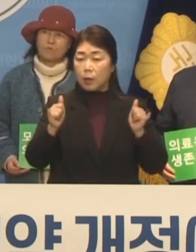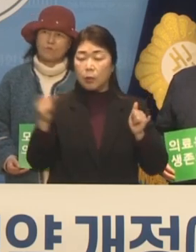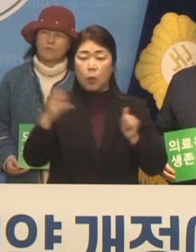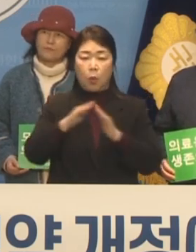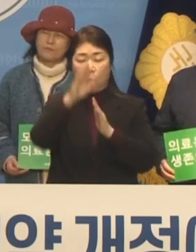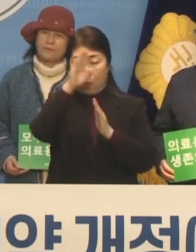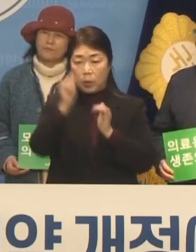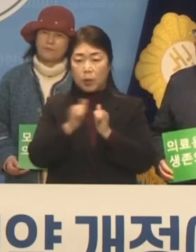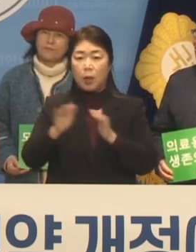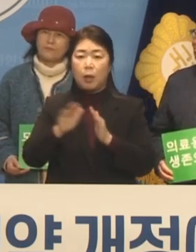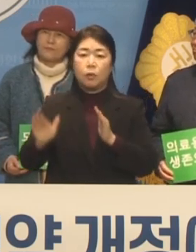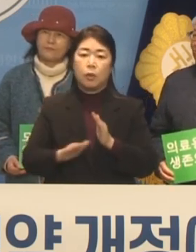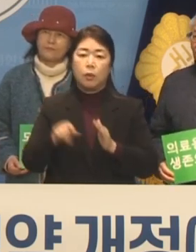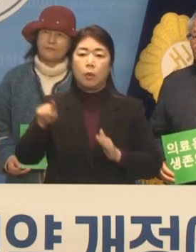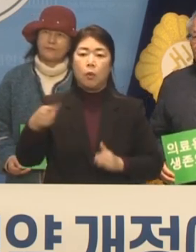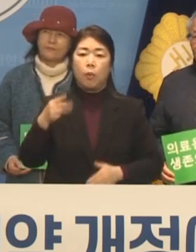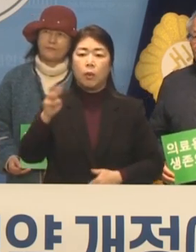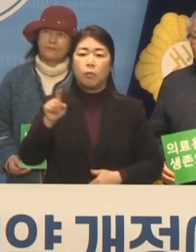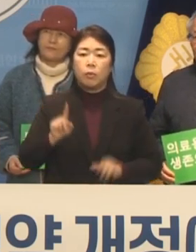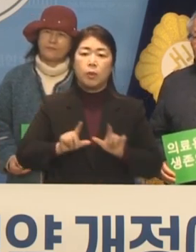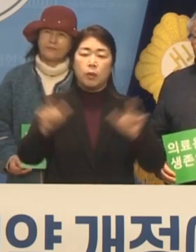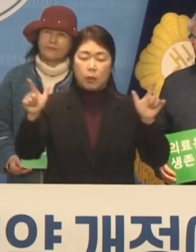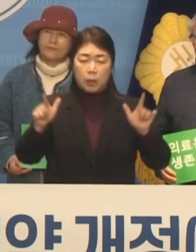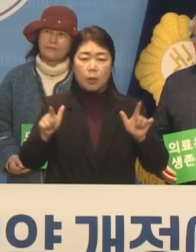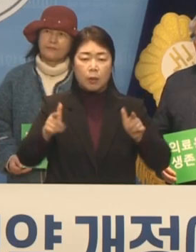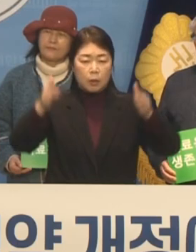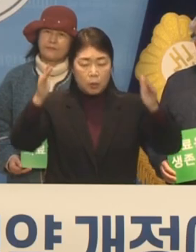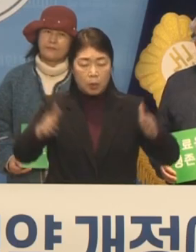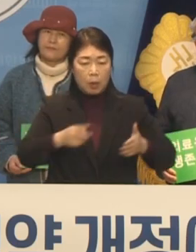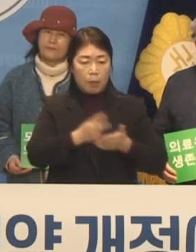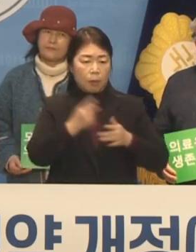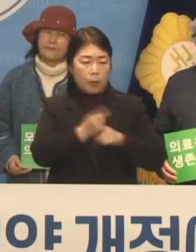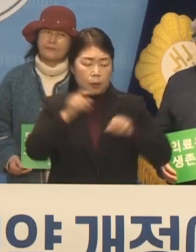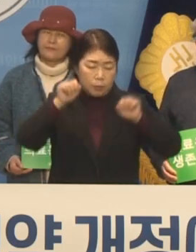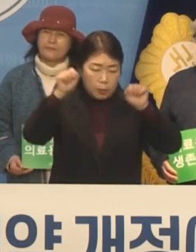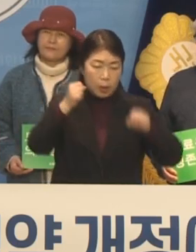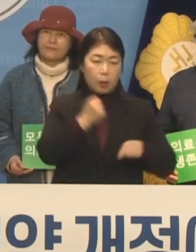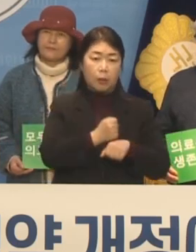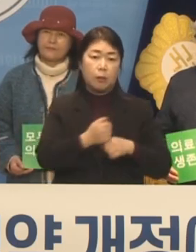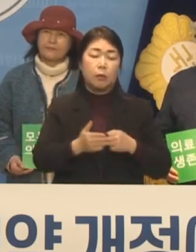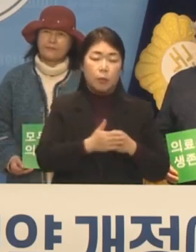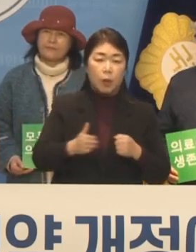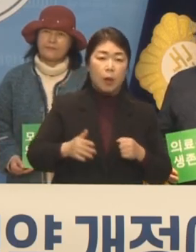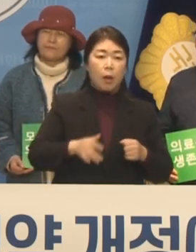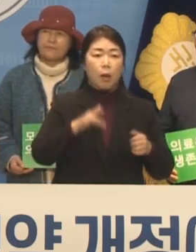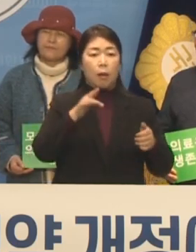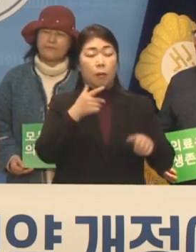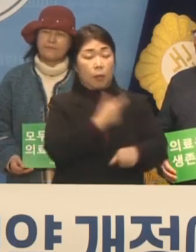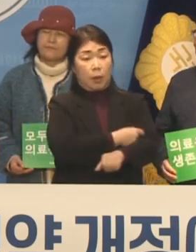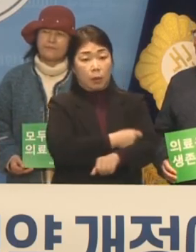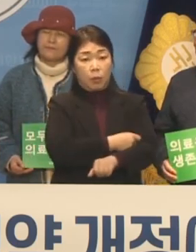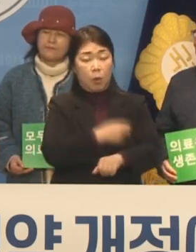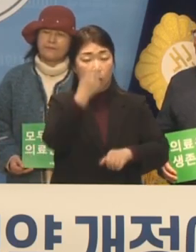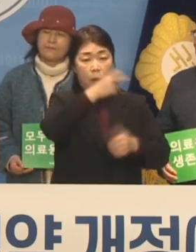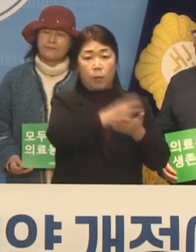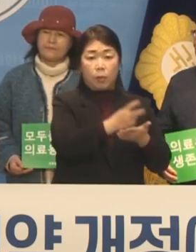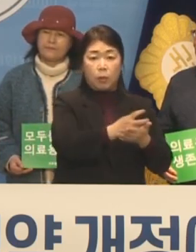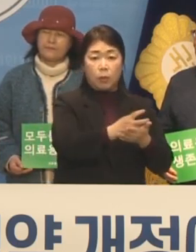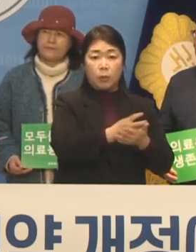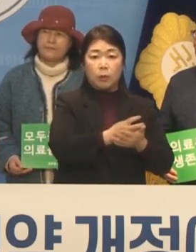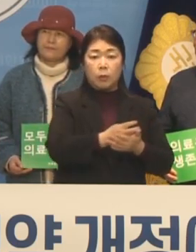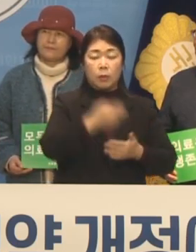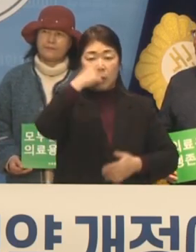가족이 531일간의 법개정 운동을 통해 마약류 관리법을 아시아 최초로